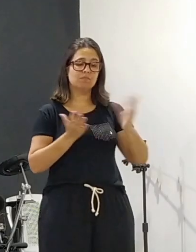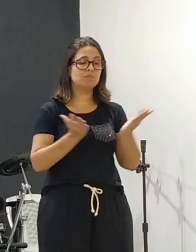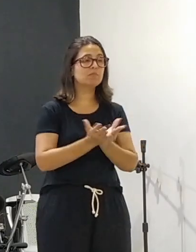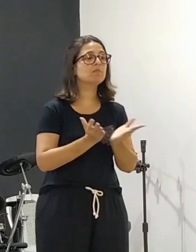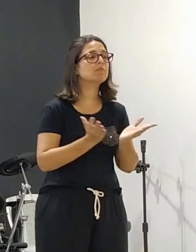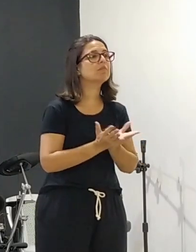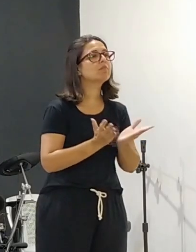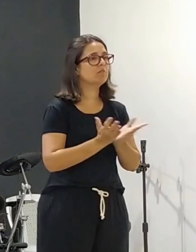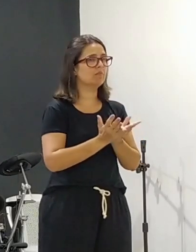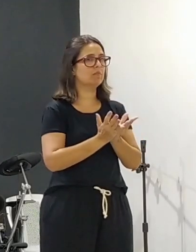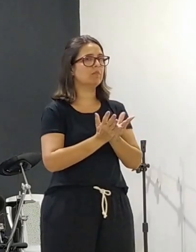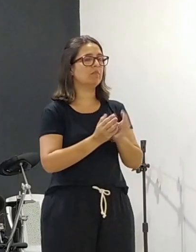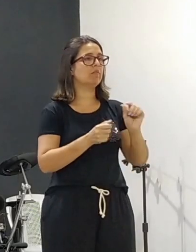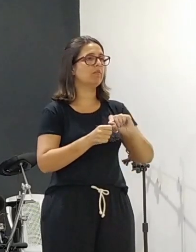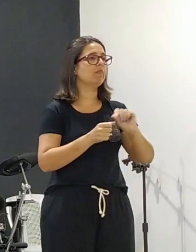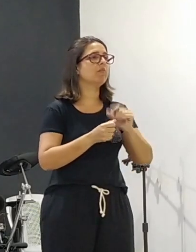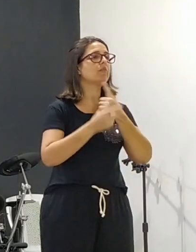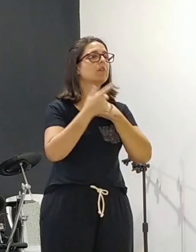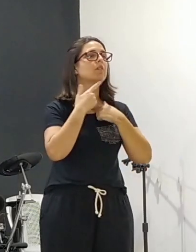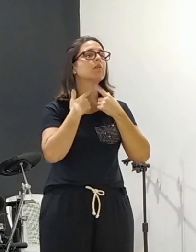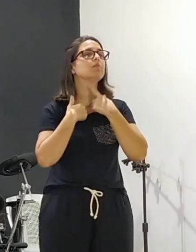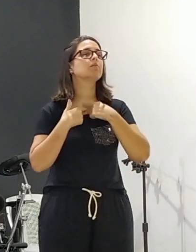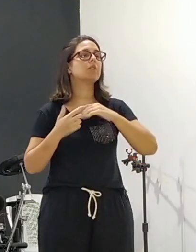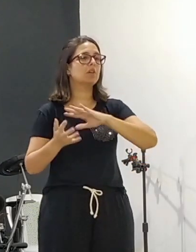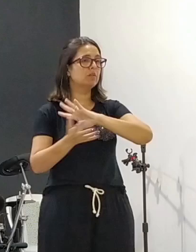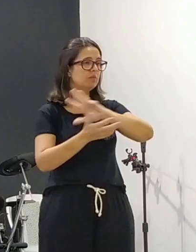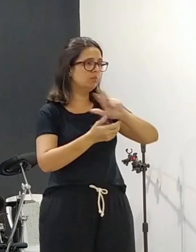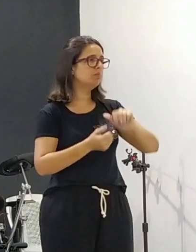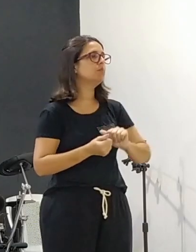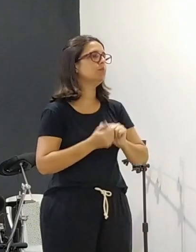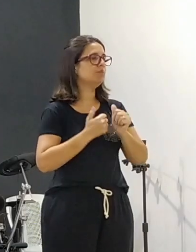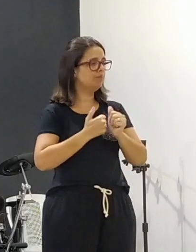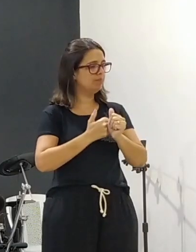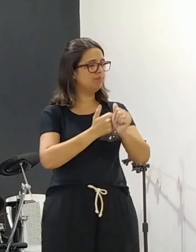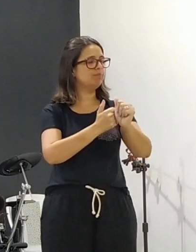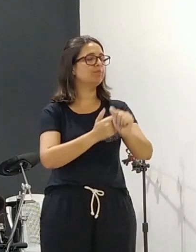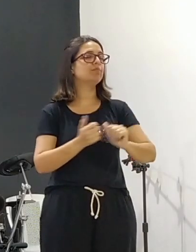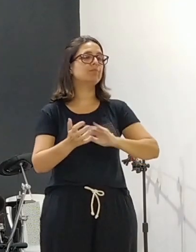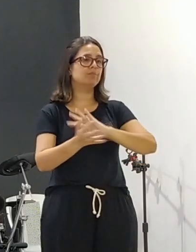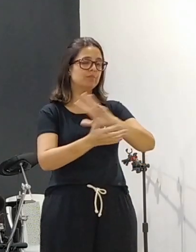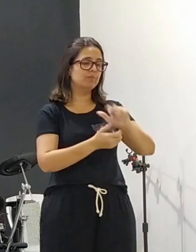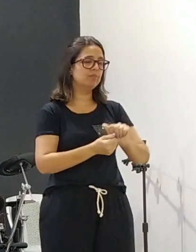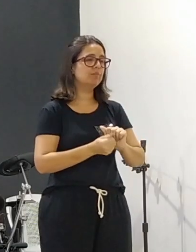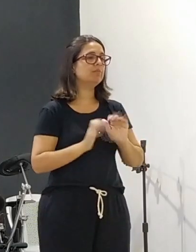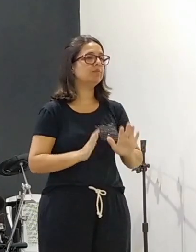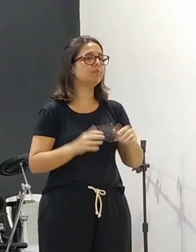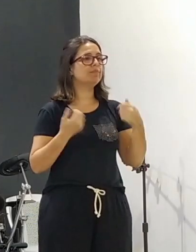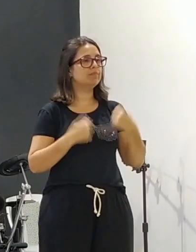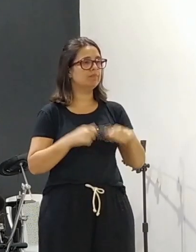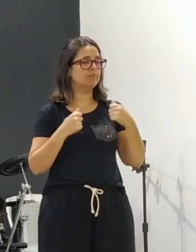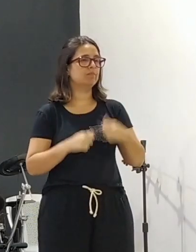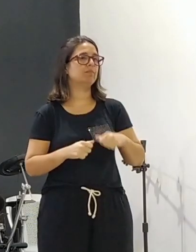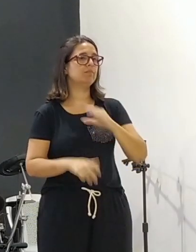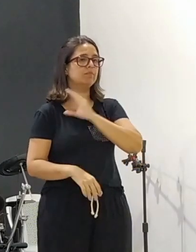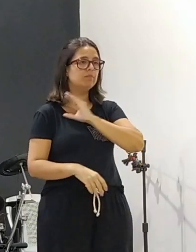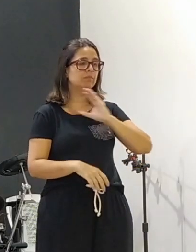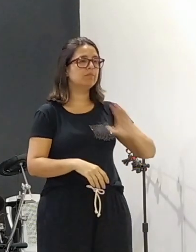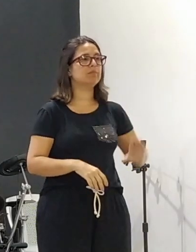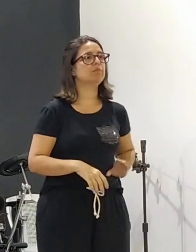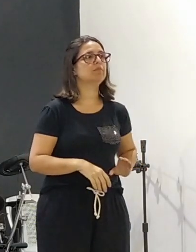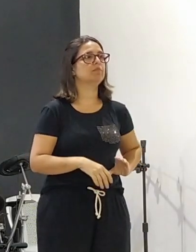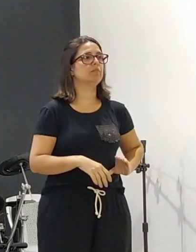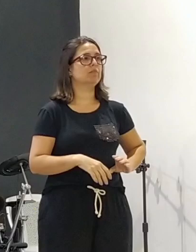essa ordem desse mundo nos conduzia. Mas nós precisamos de Cristo, porque Cristo ele vem